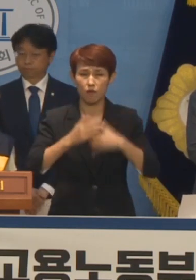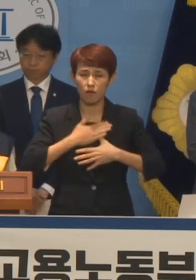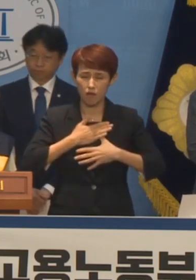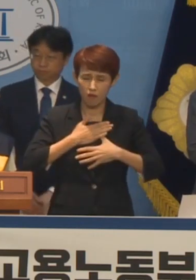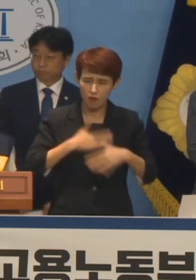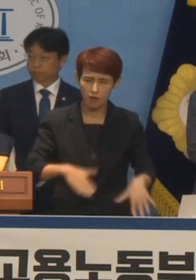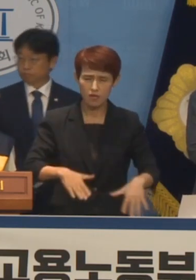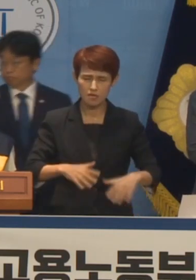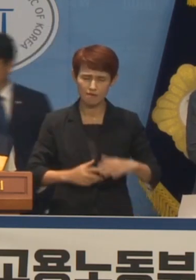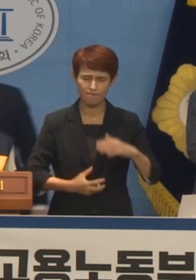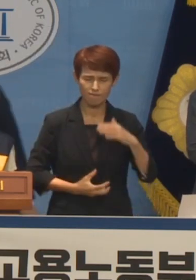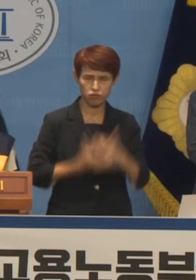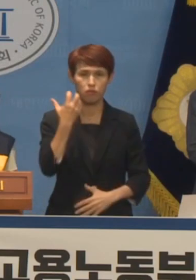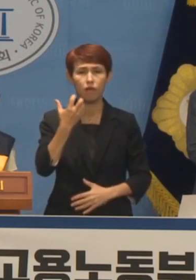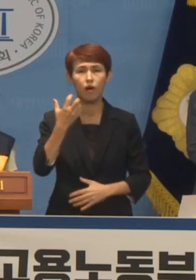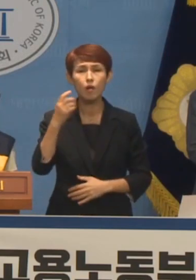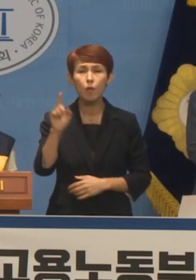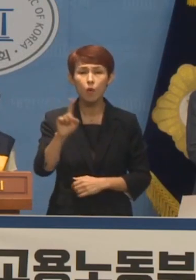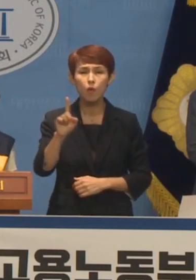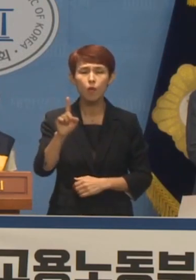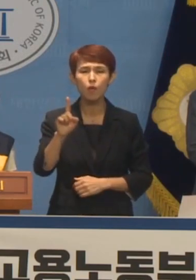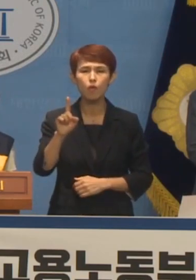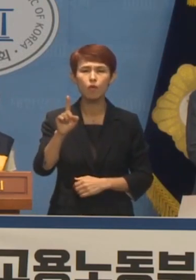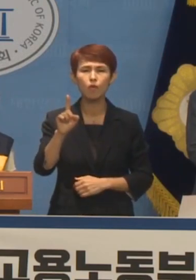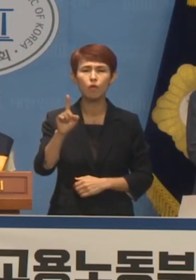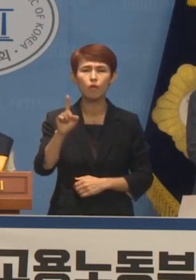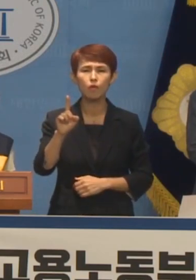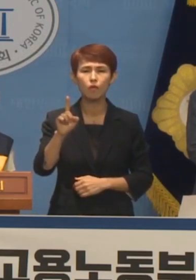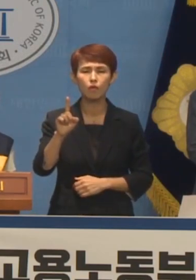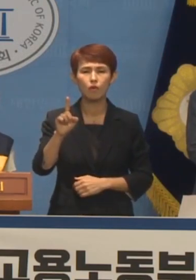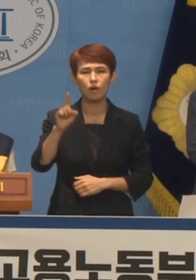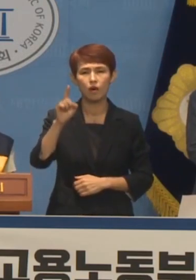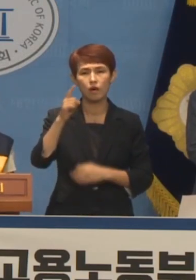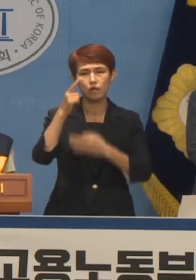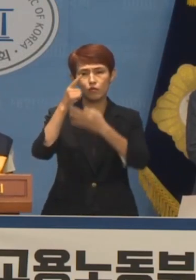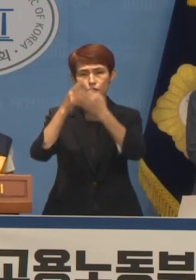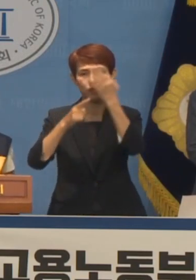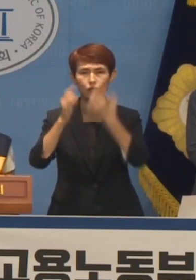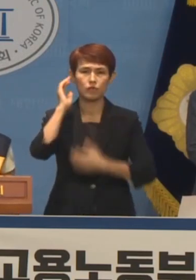하고 열받게 하는 건 다름 아닌 이 나라의 대통령